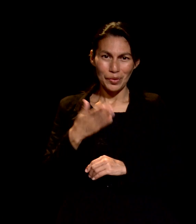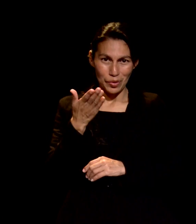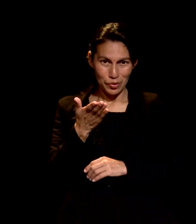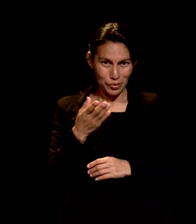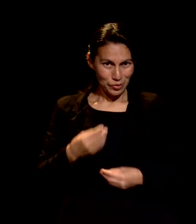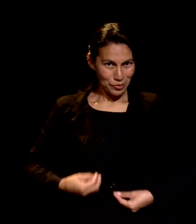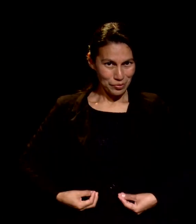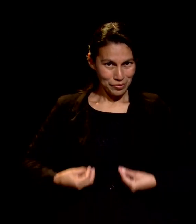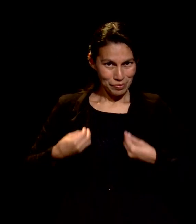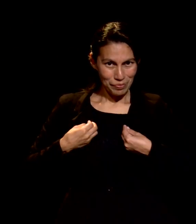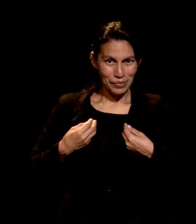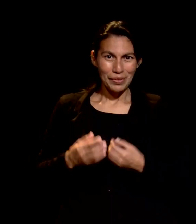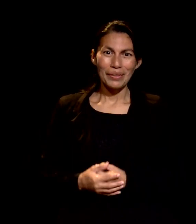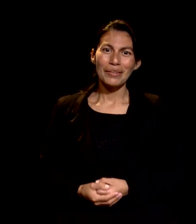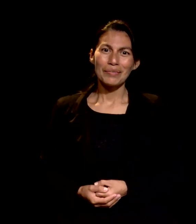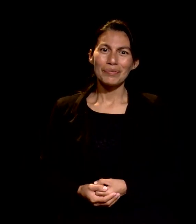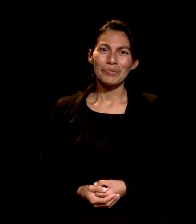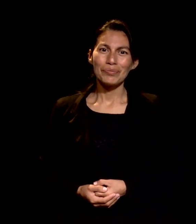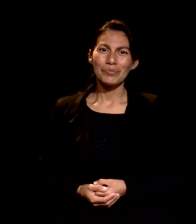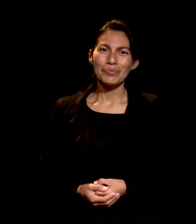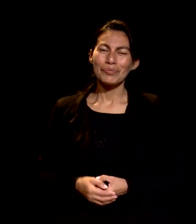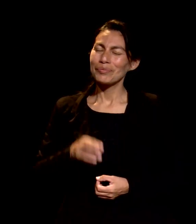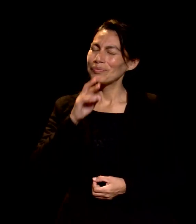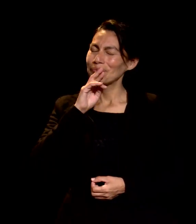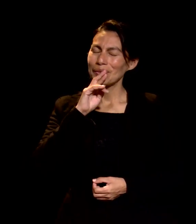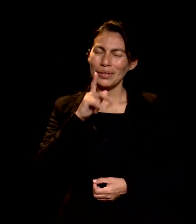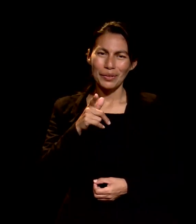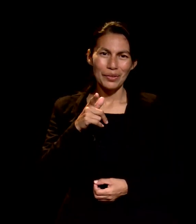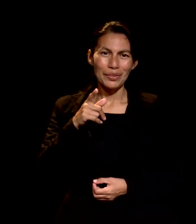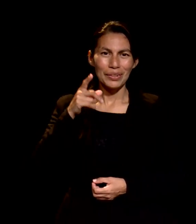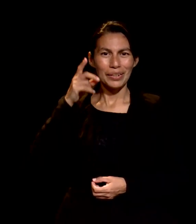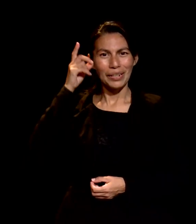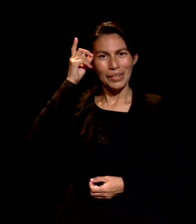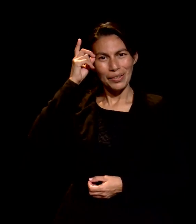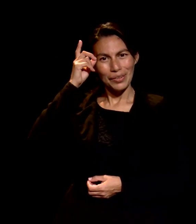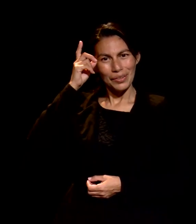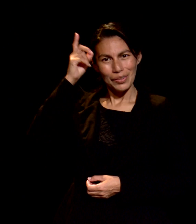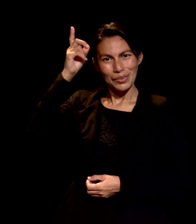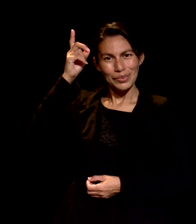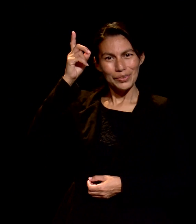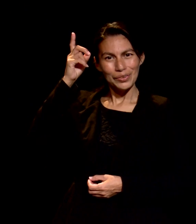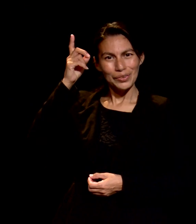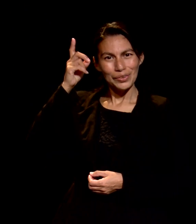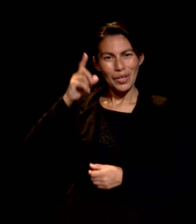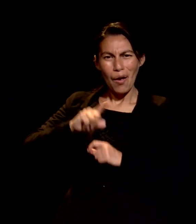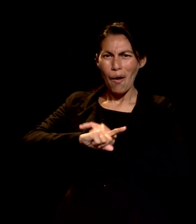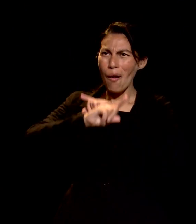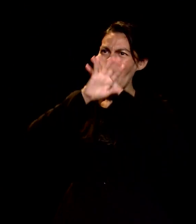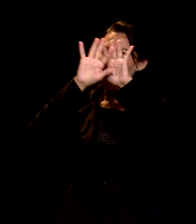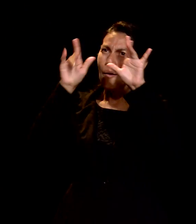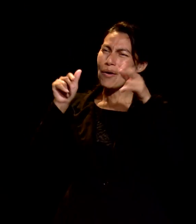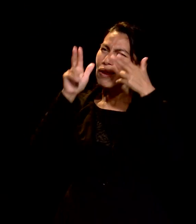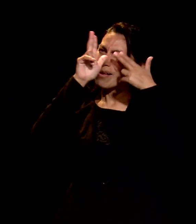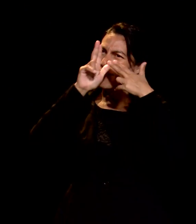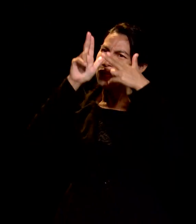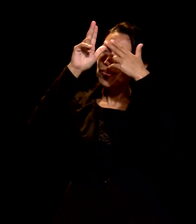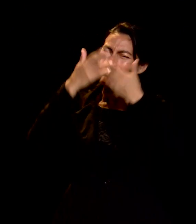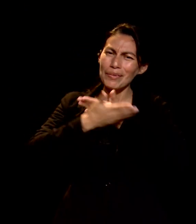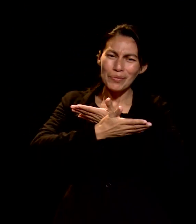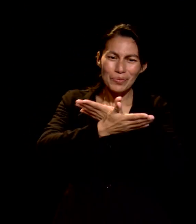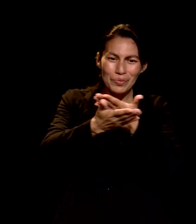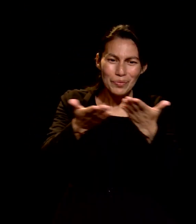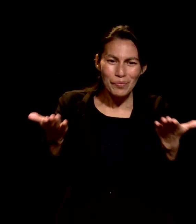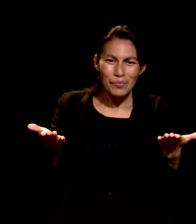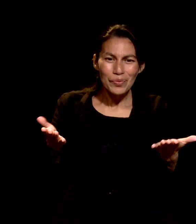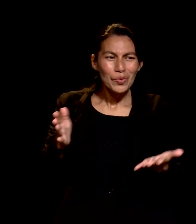en tu vida. Y qué mejor que públicamente darle gloria y honra al Dios de lo imposible